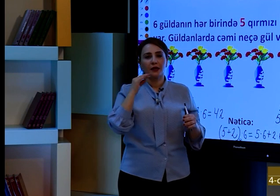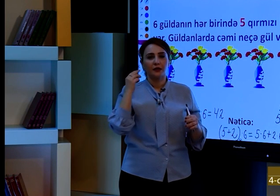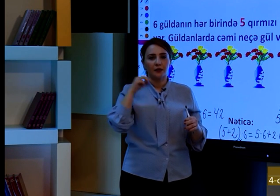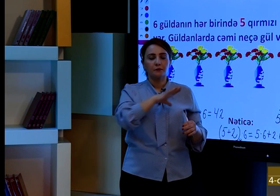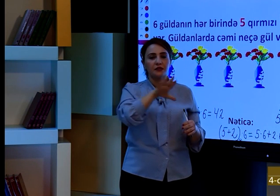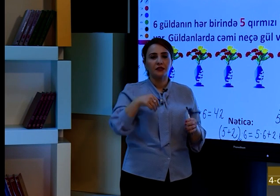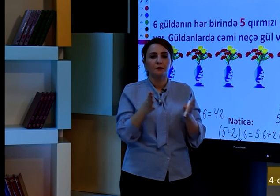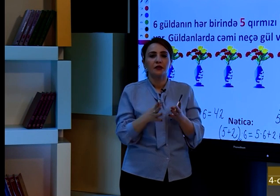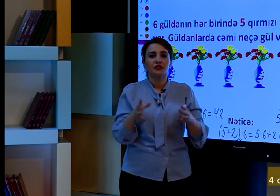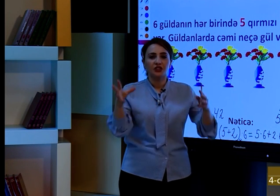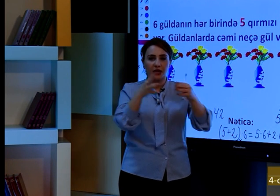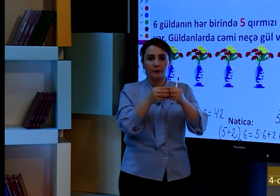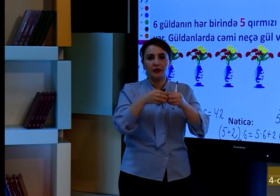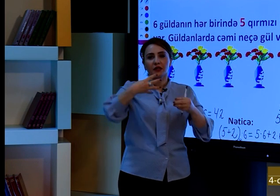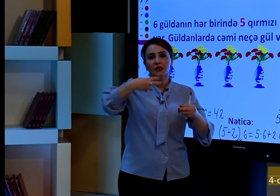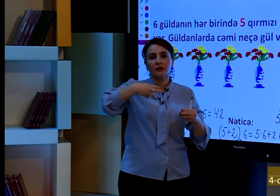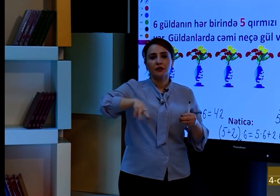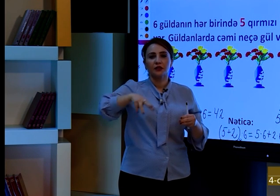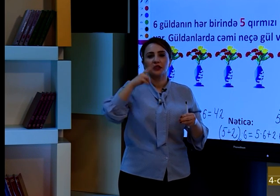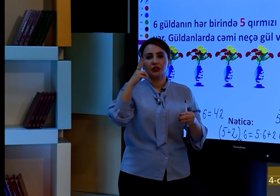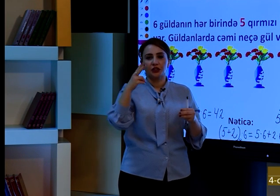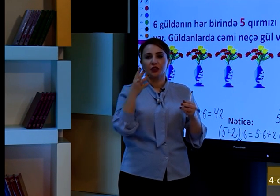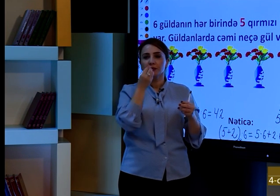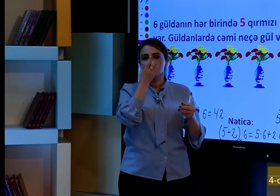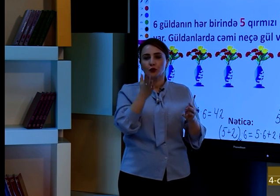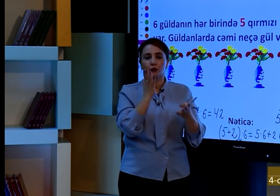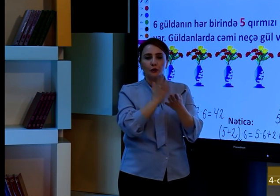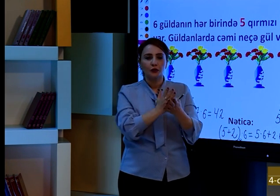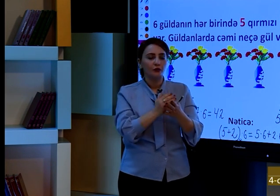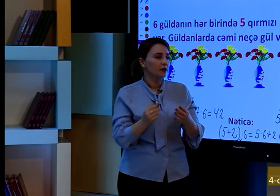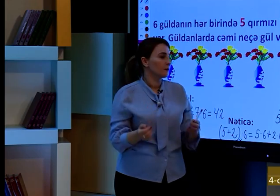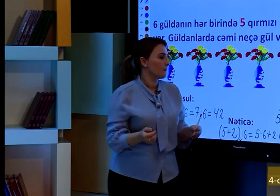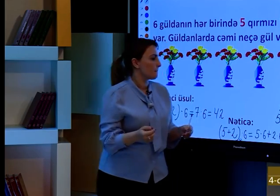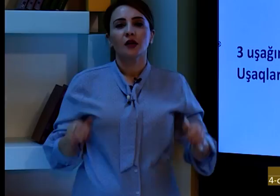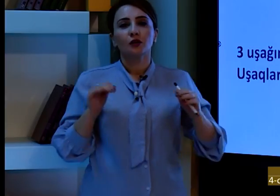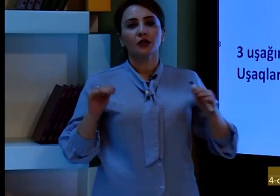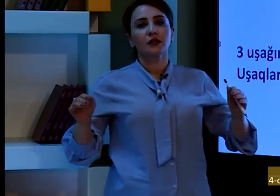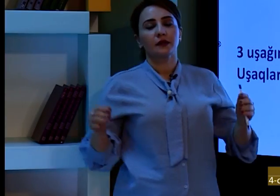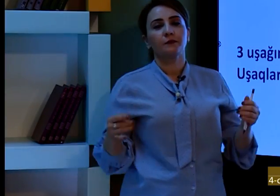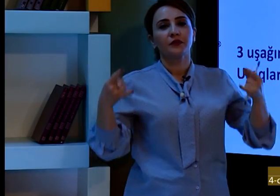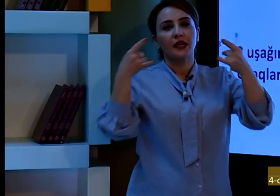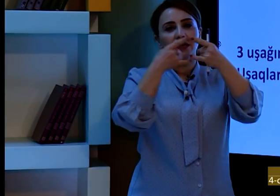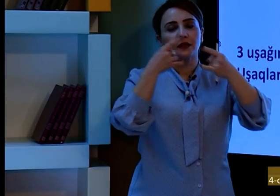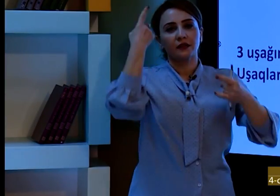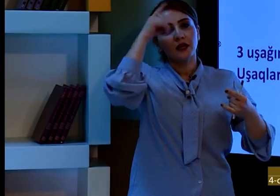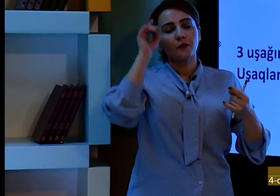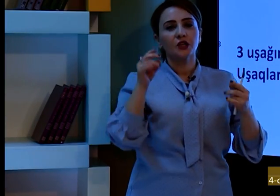Deməli, bizim cəmi 42 gülümüz var. Uşaqlar, ekranda başqa